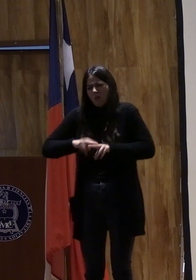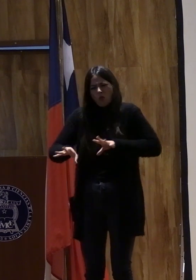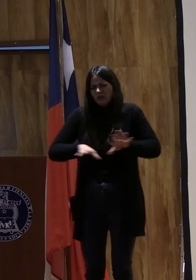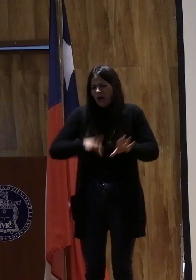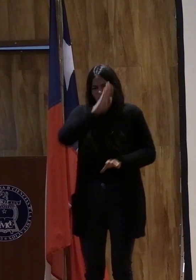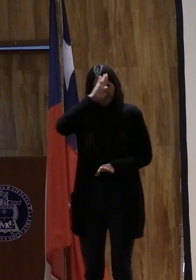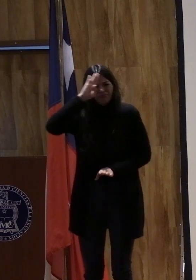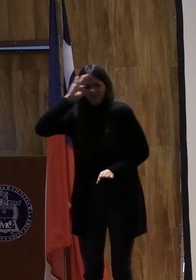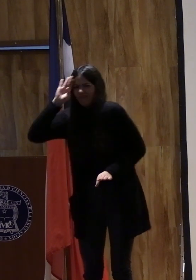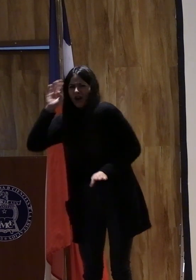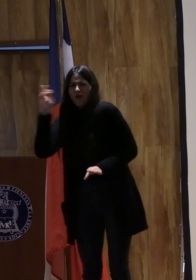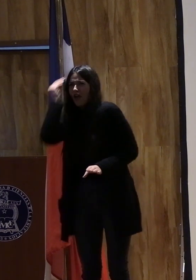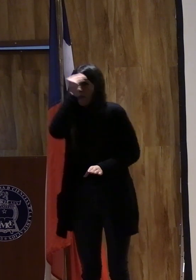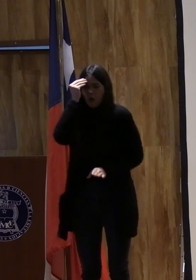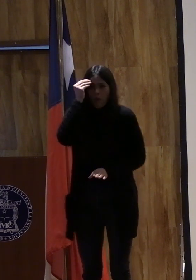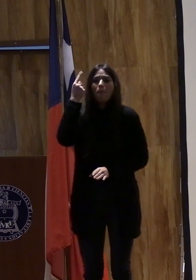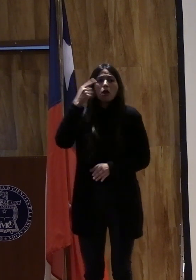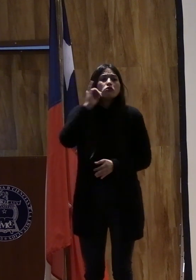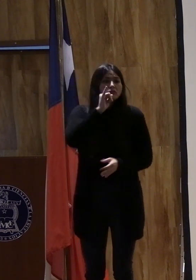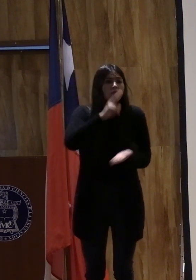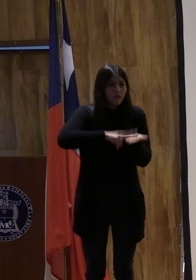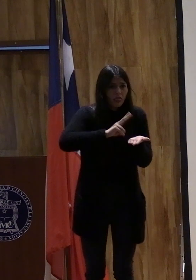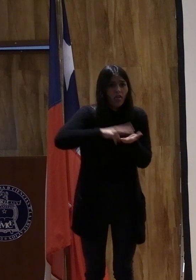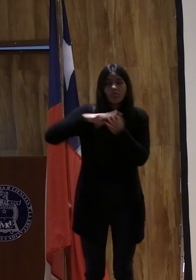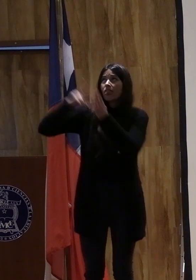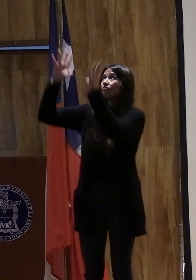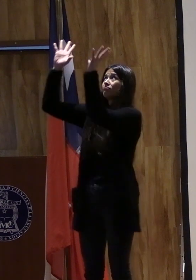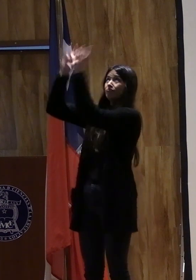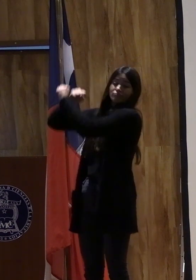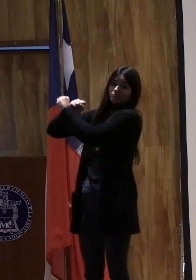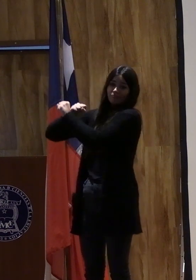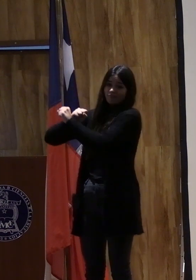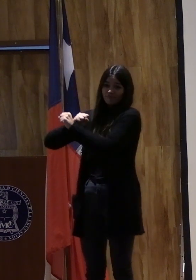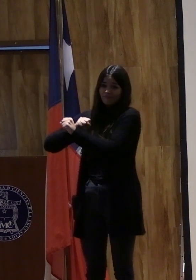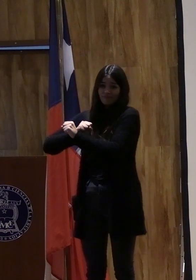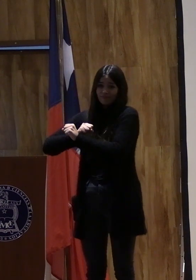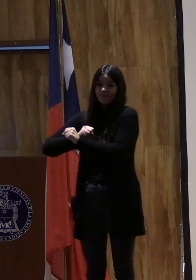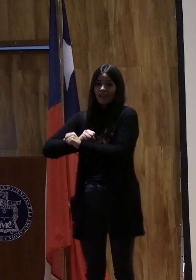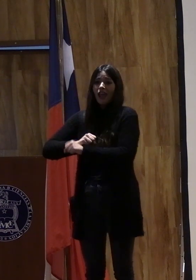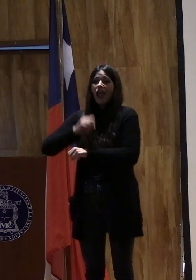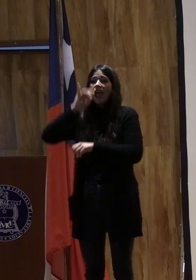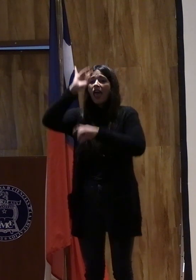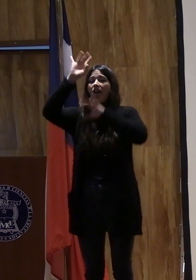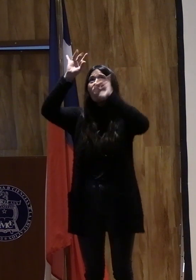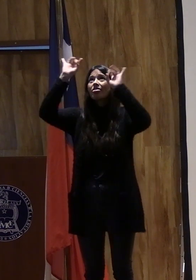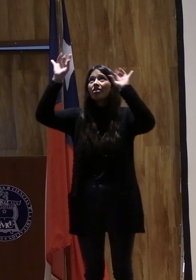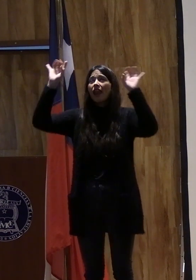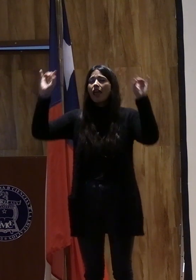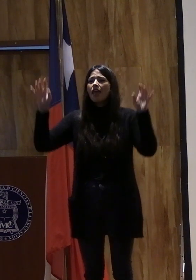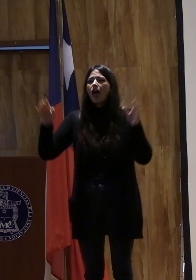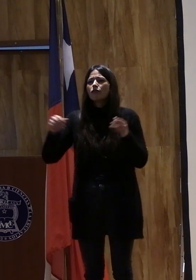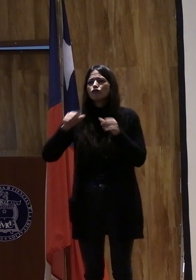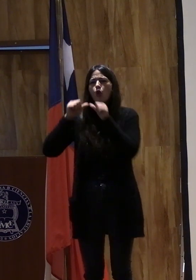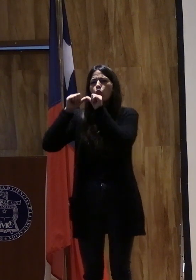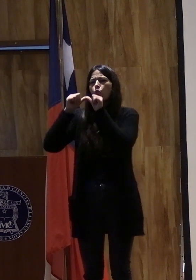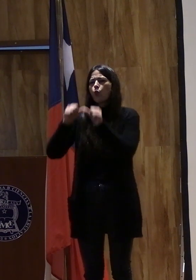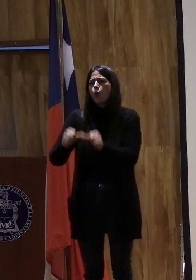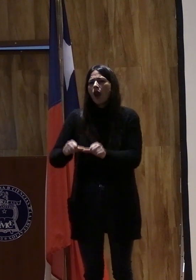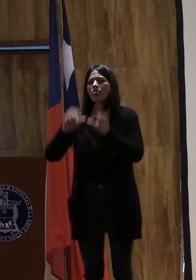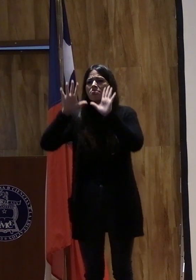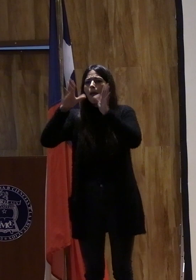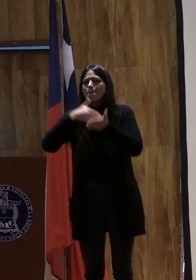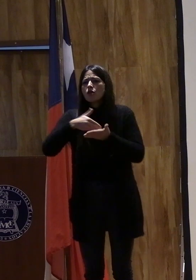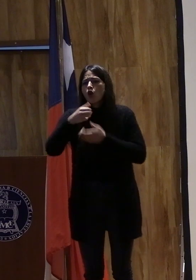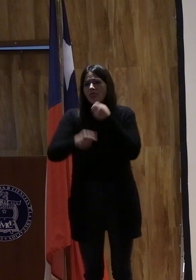Así que, pero el Sol se va a acabar. Las estrellas masivas, les dije yo, duran como 10 millones de años.